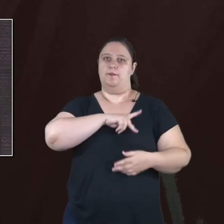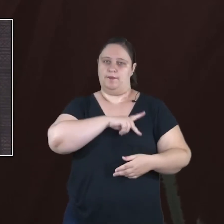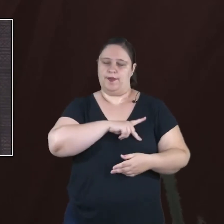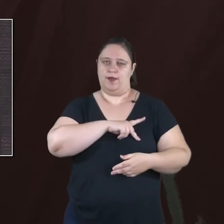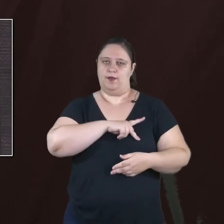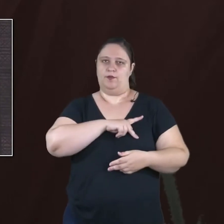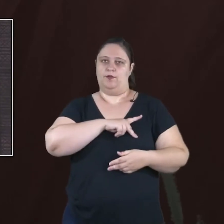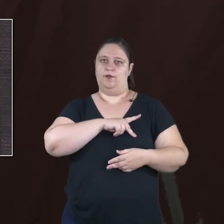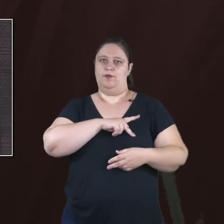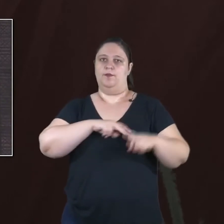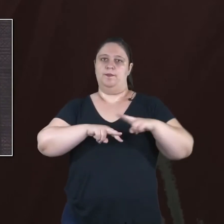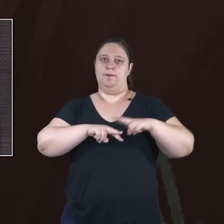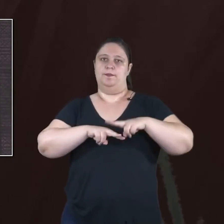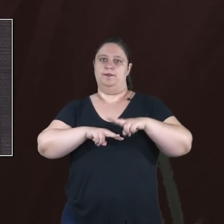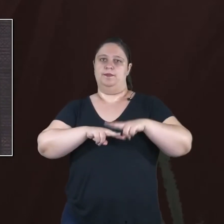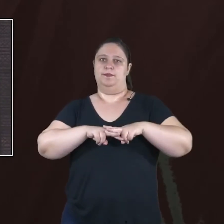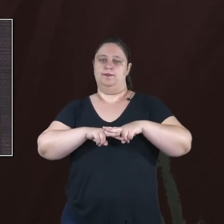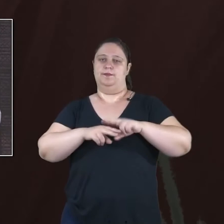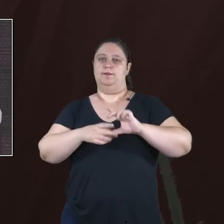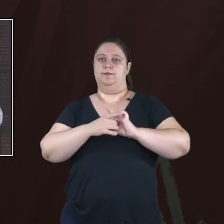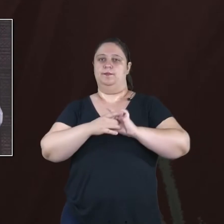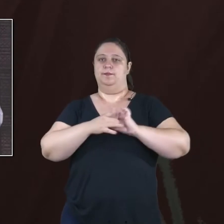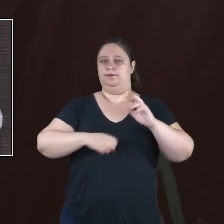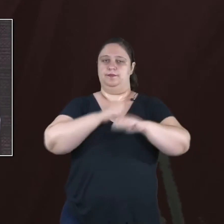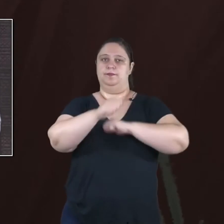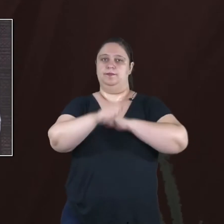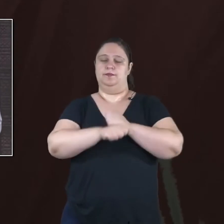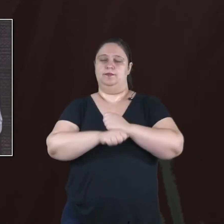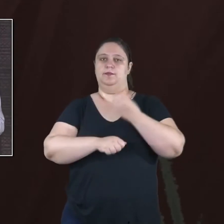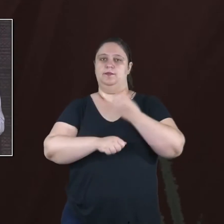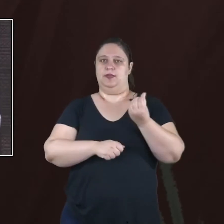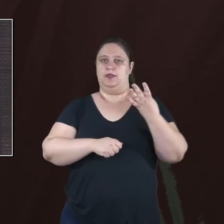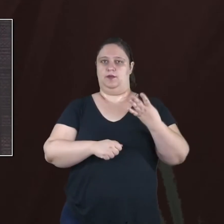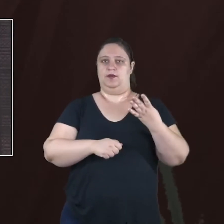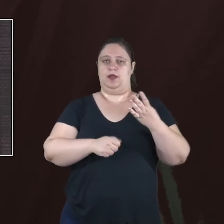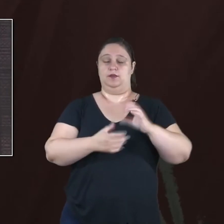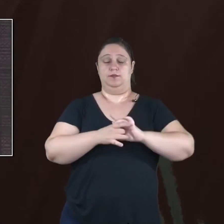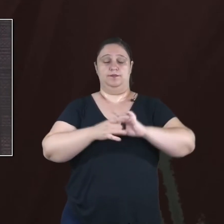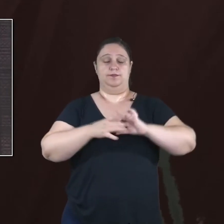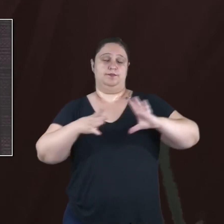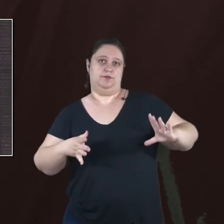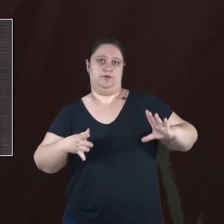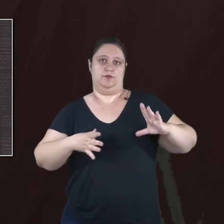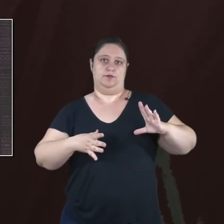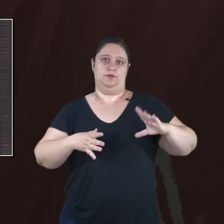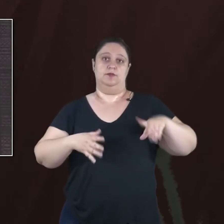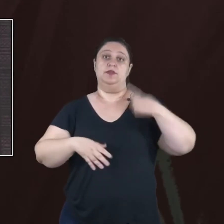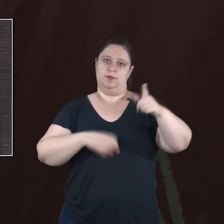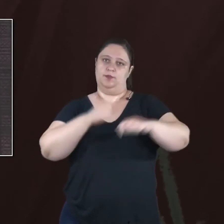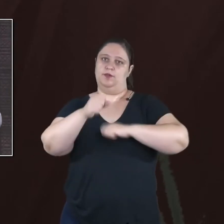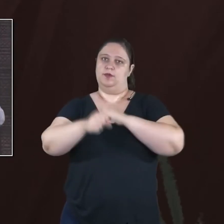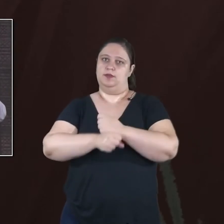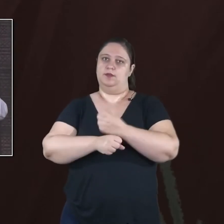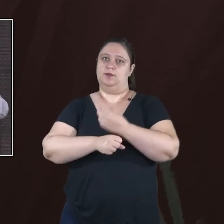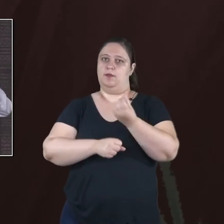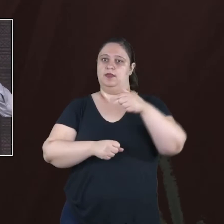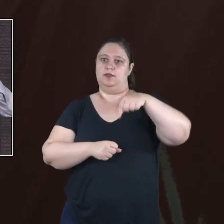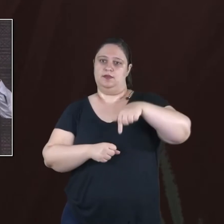64. 65, 66 e 67, e de repente, no ano 67,